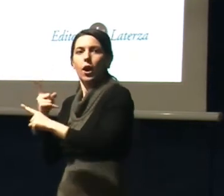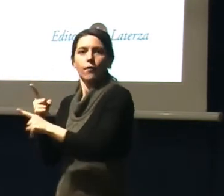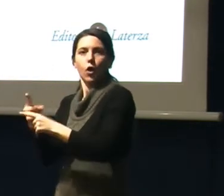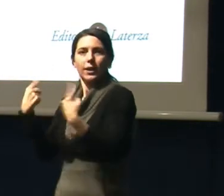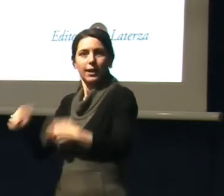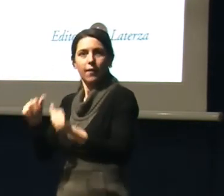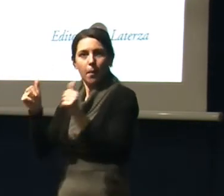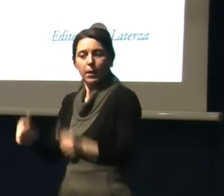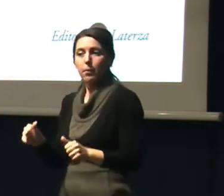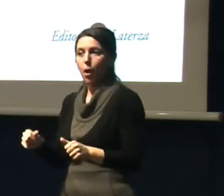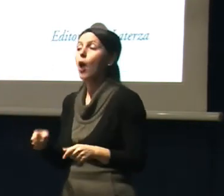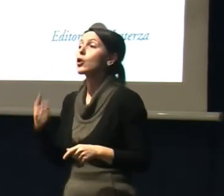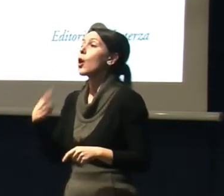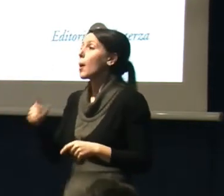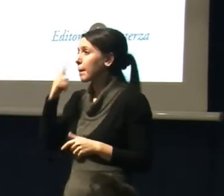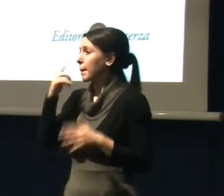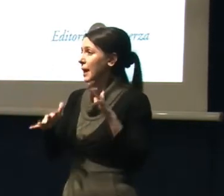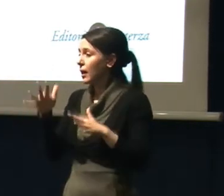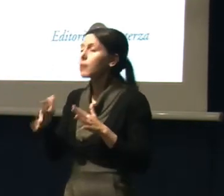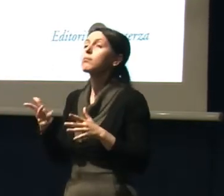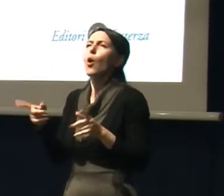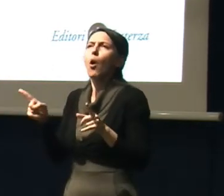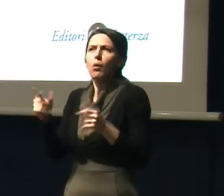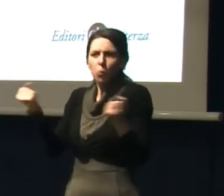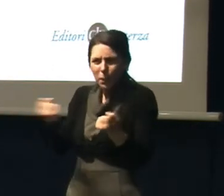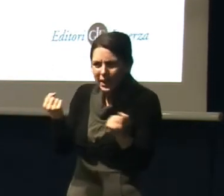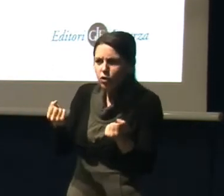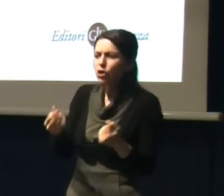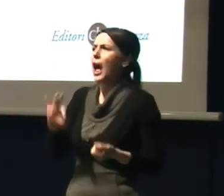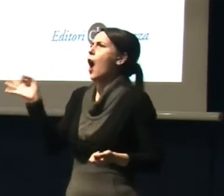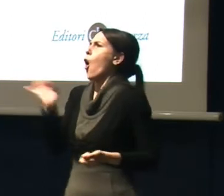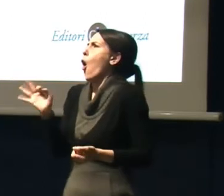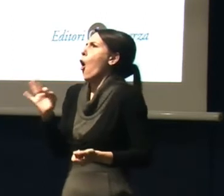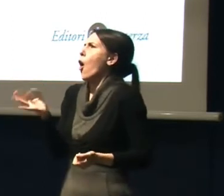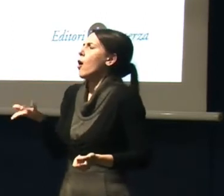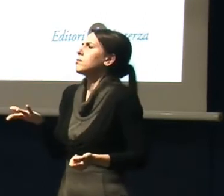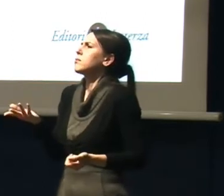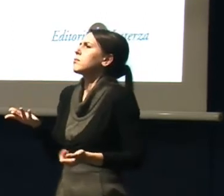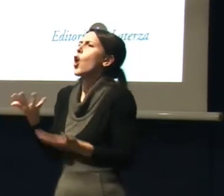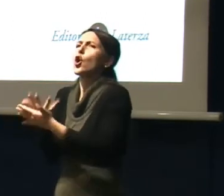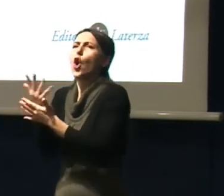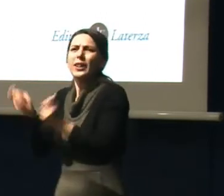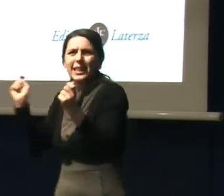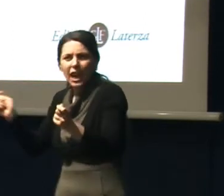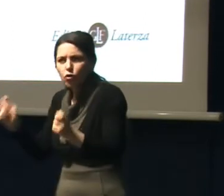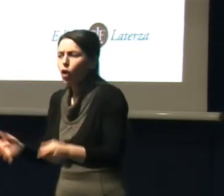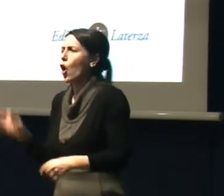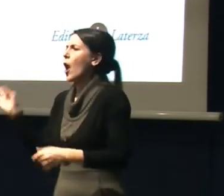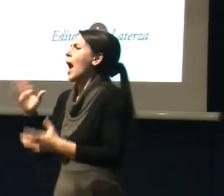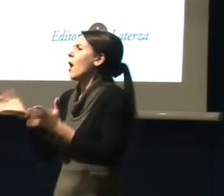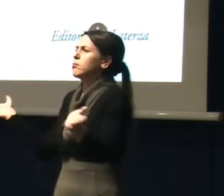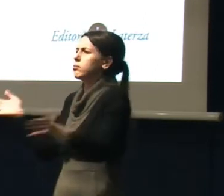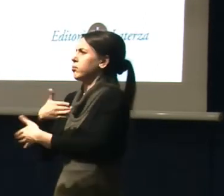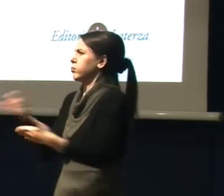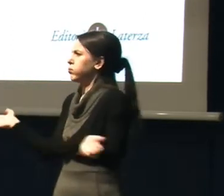per cui con cui affrontiamo uno spot pubblicitario come una notizia scritta su un giornale autorevole o ovunque